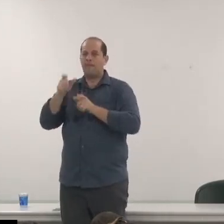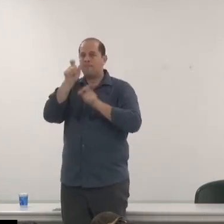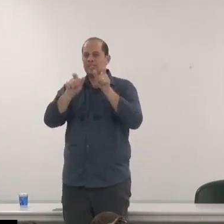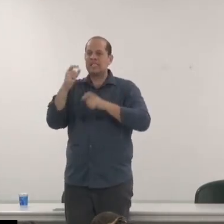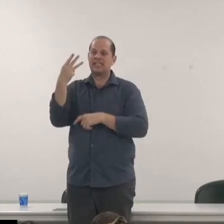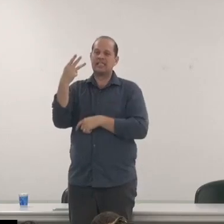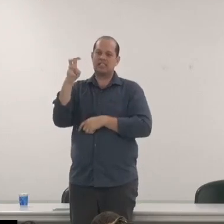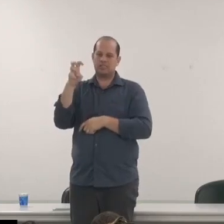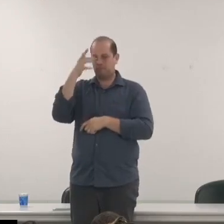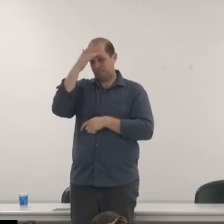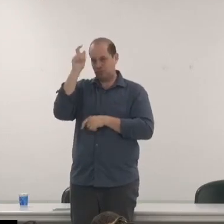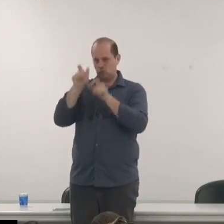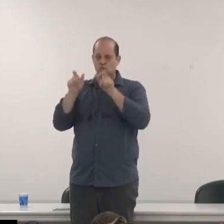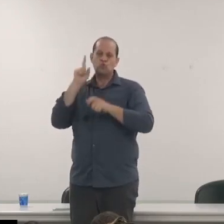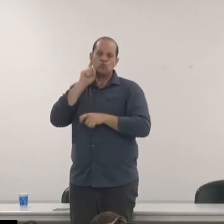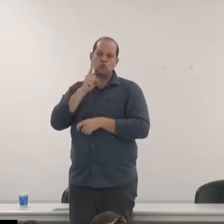Brasil todo. Então, das 5 regiões.